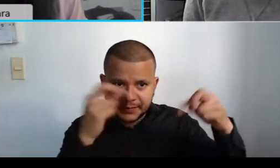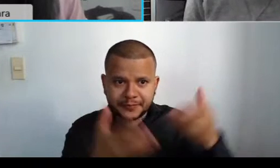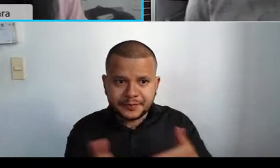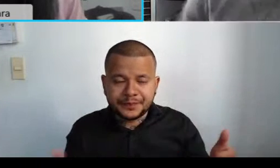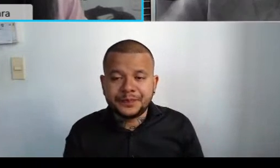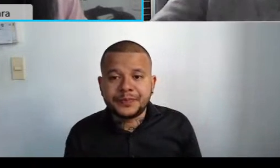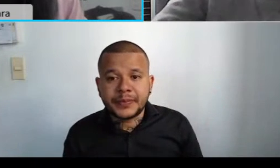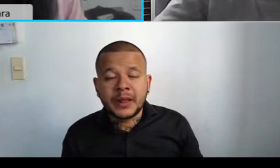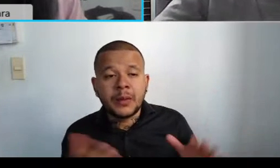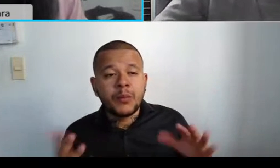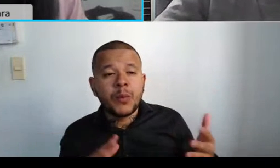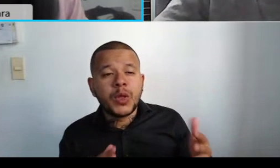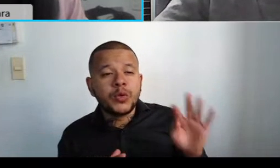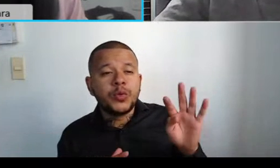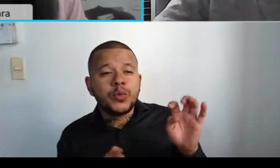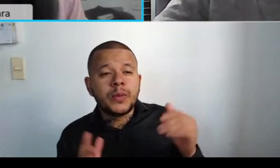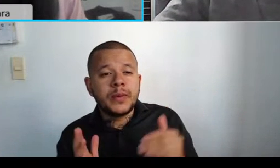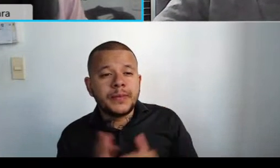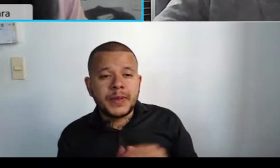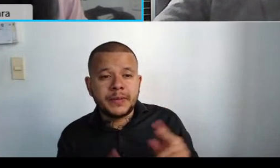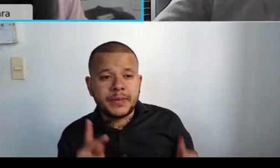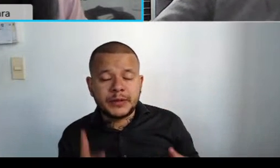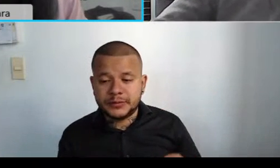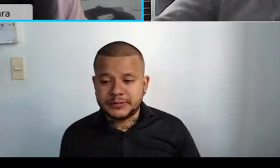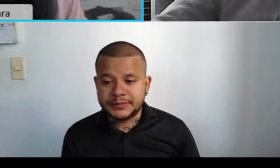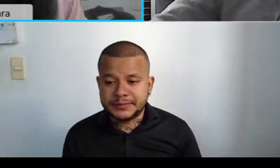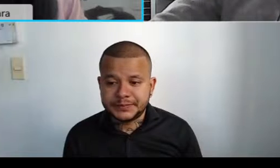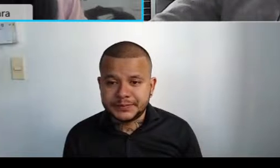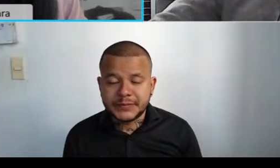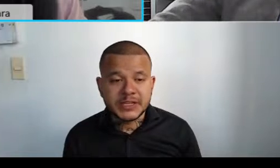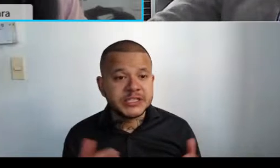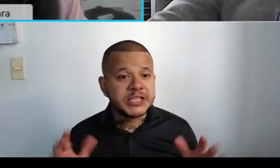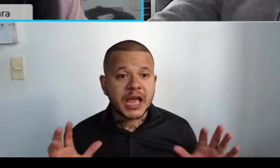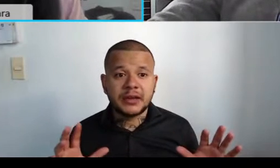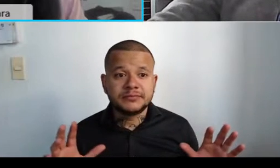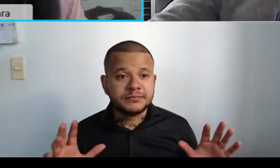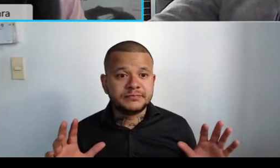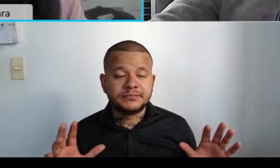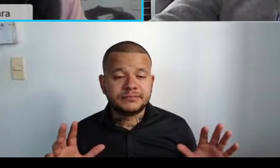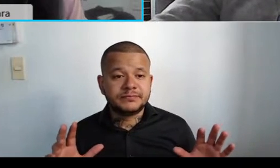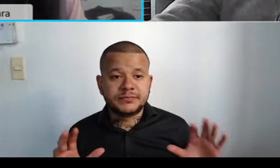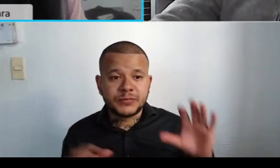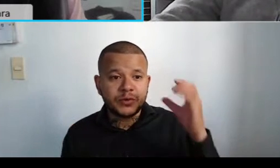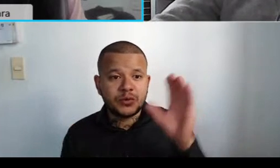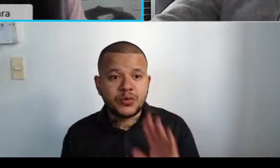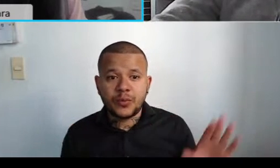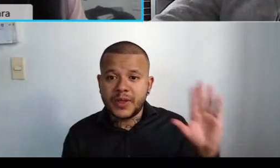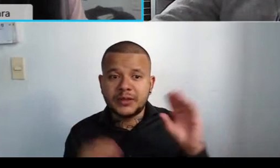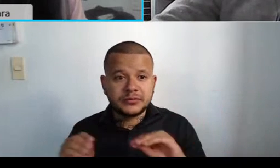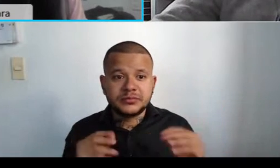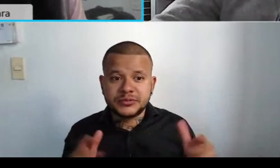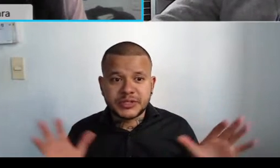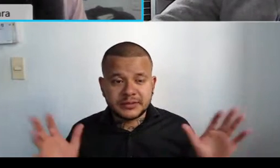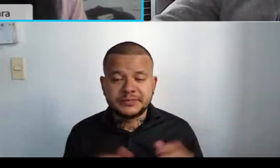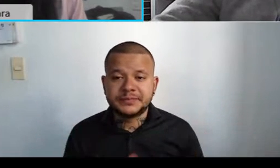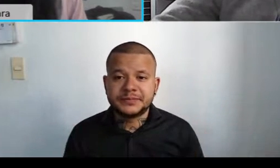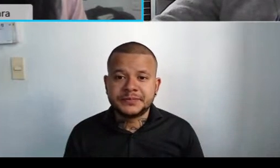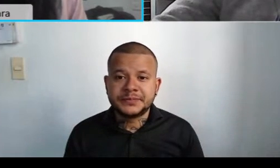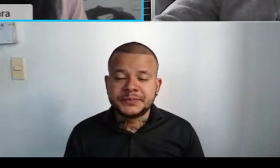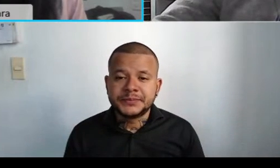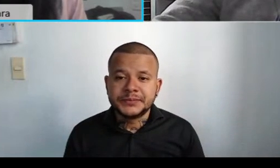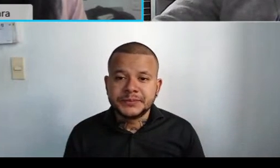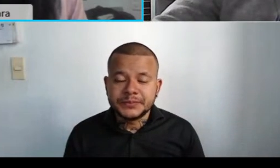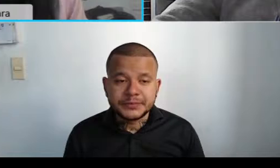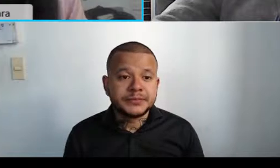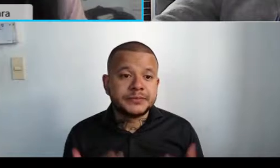de 9.000 personas. 9.000 personas ya están en el país formadas y capacitadas. Y qué bueno que conozcamos que